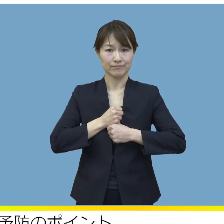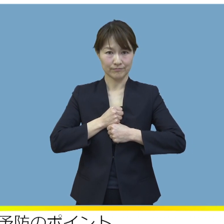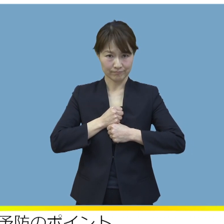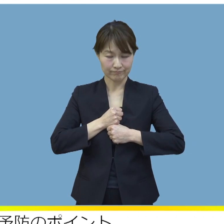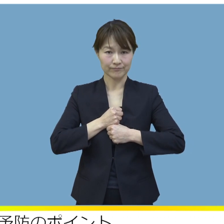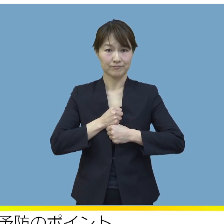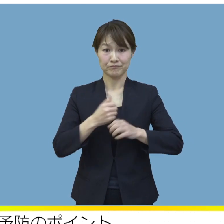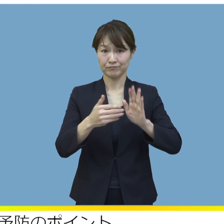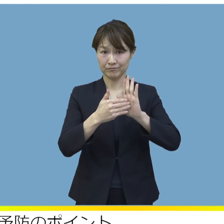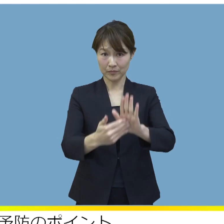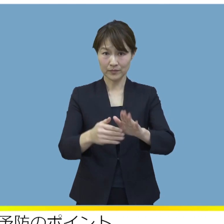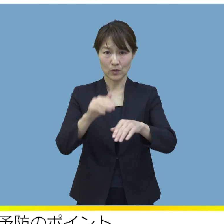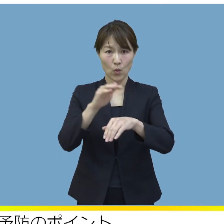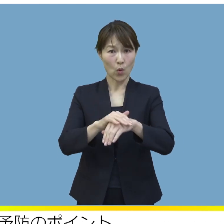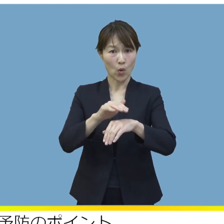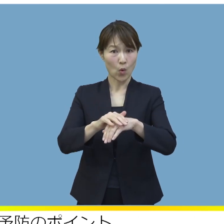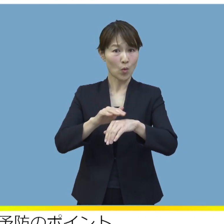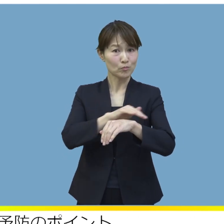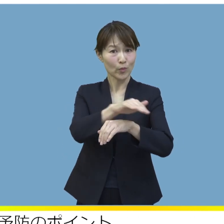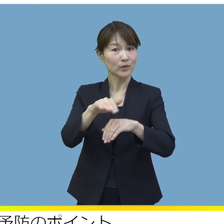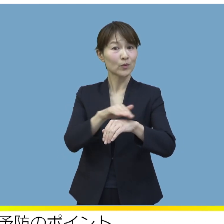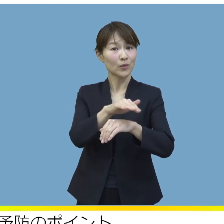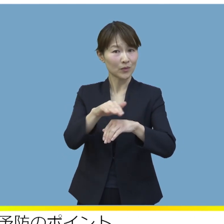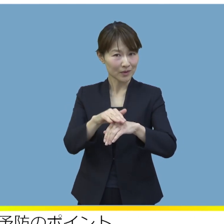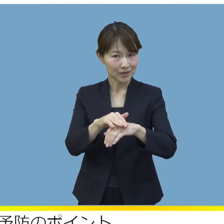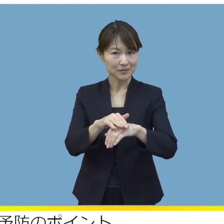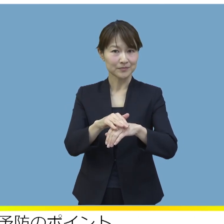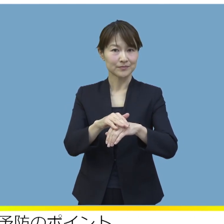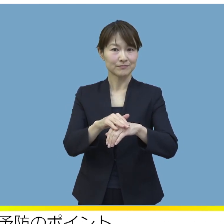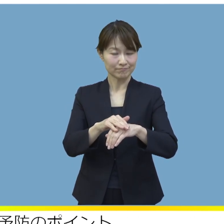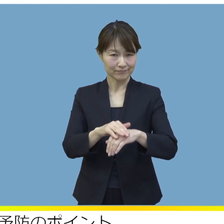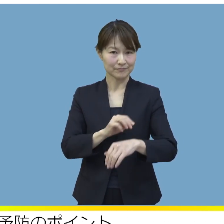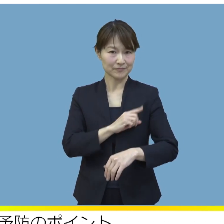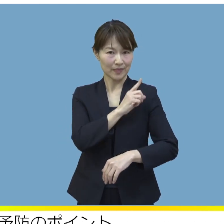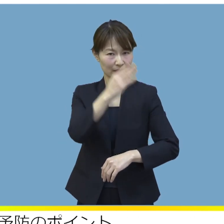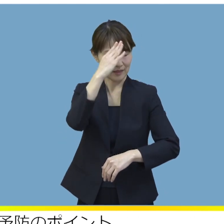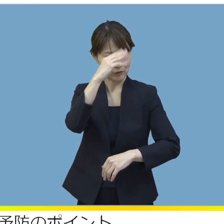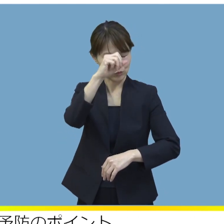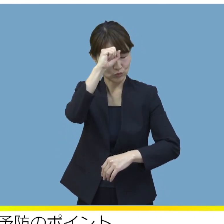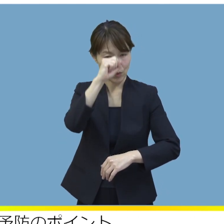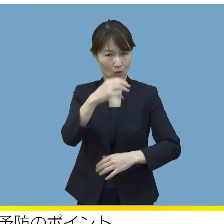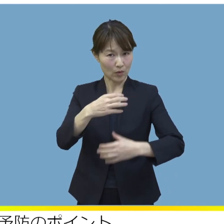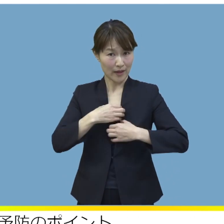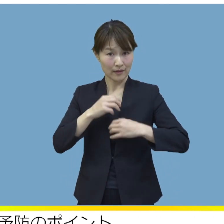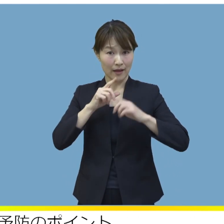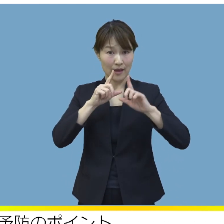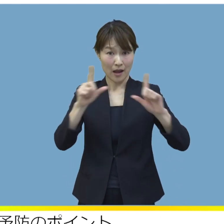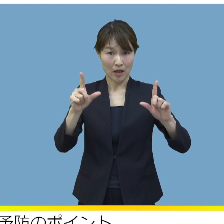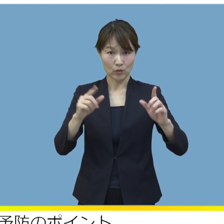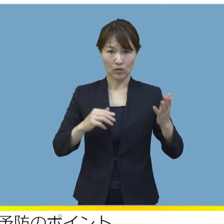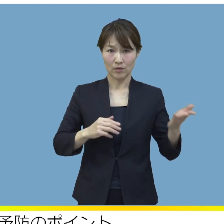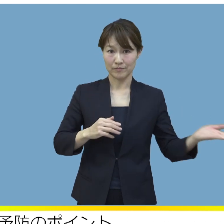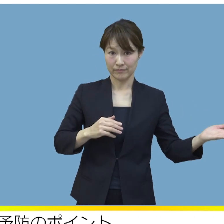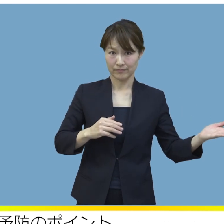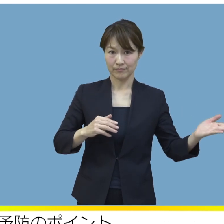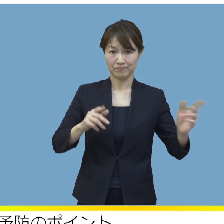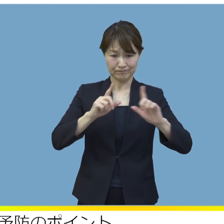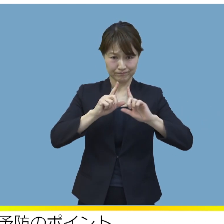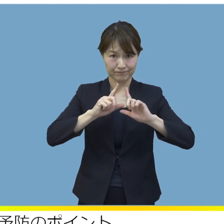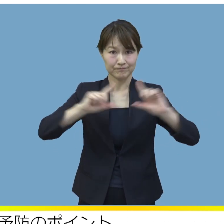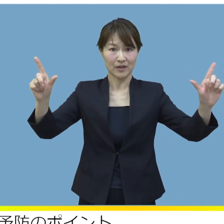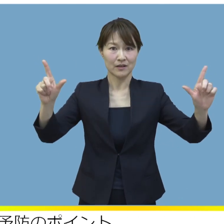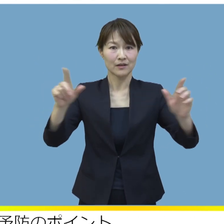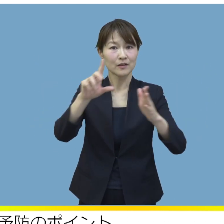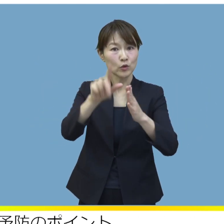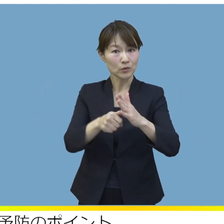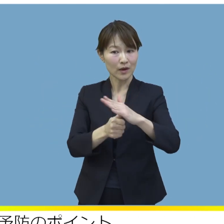熱中症予防のポイントは熱中症警戒アラートが発表された日は外出